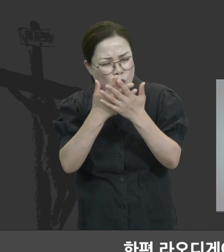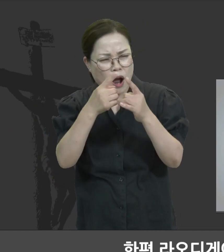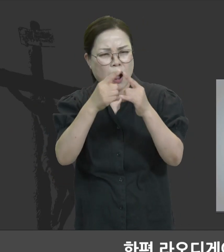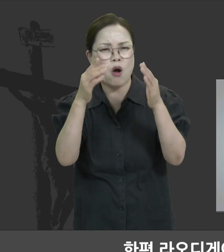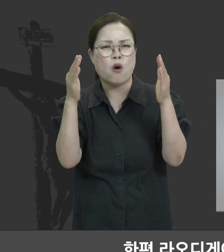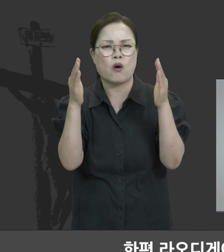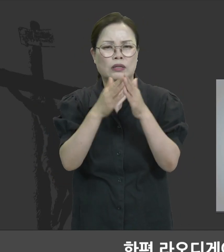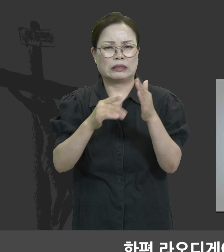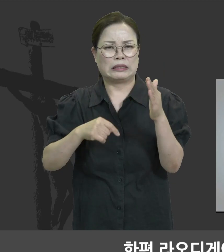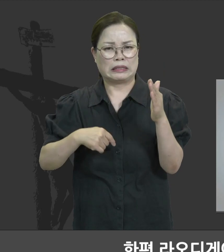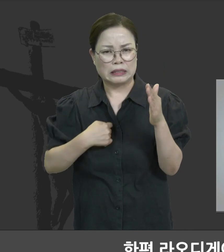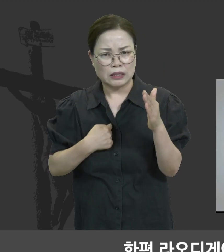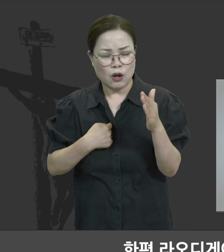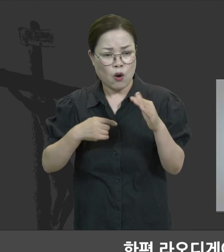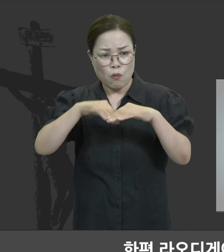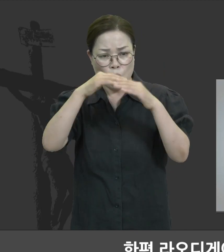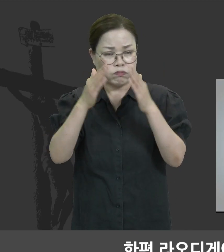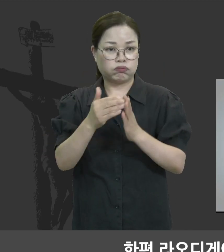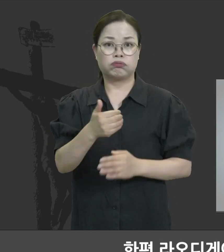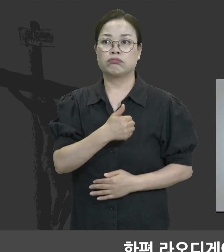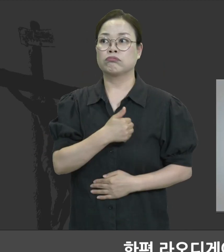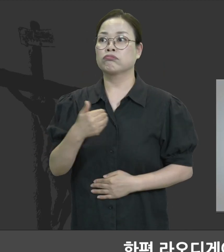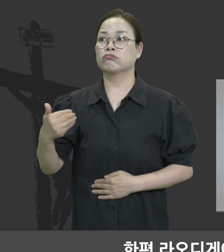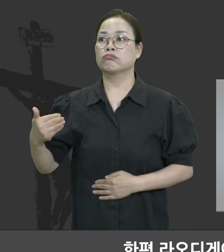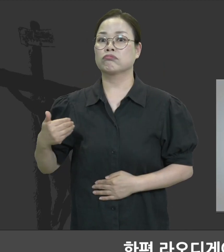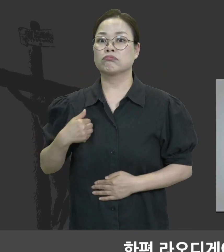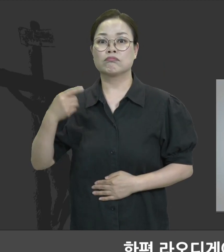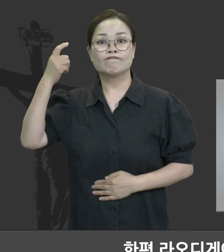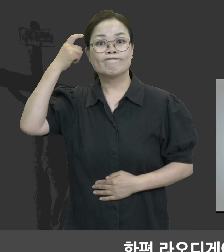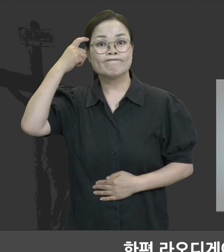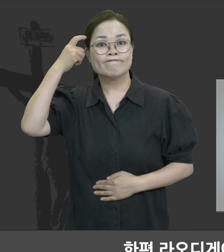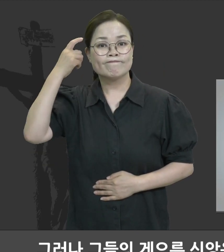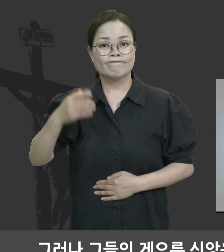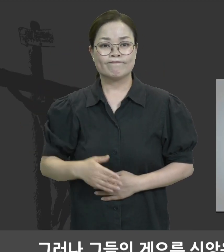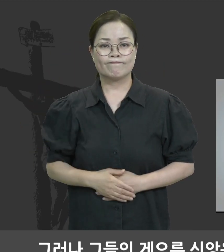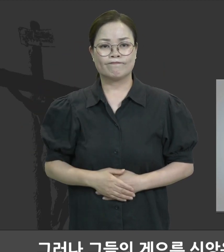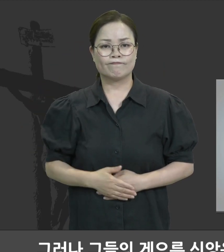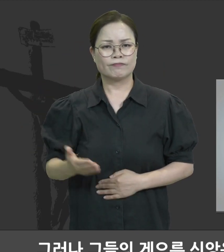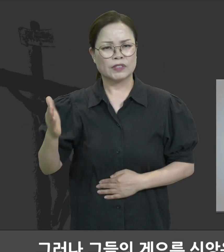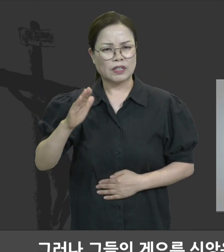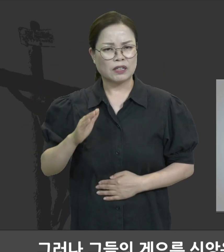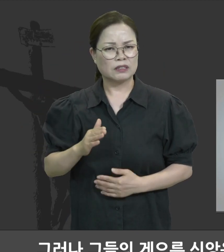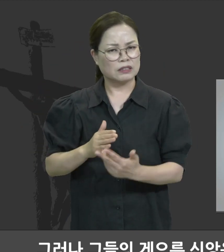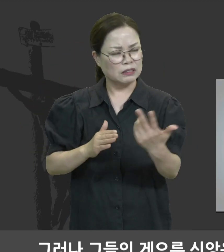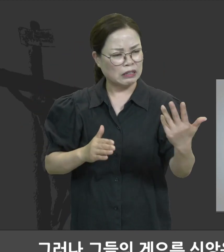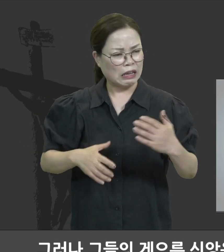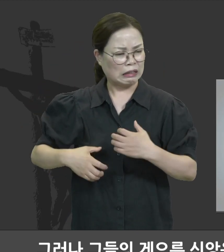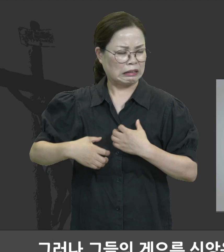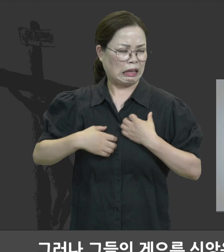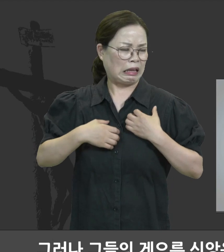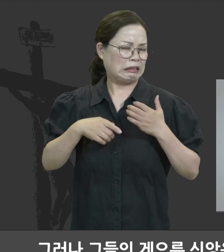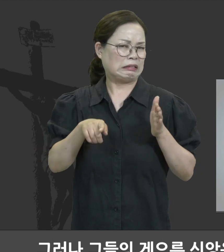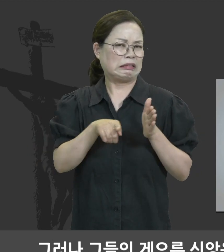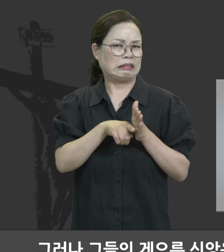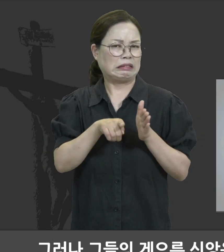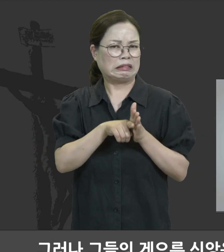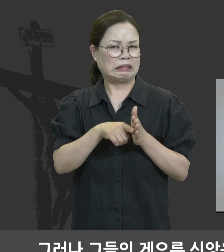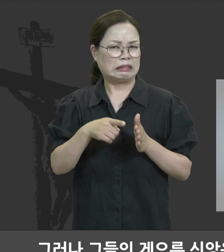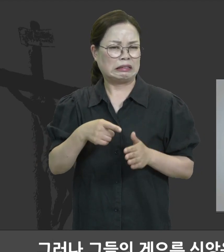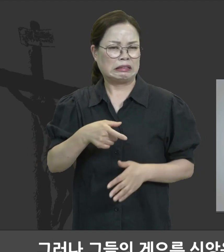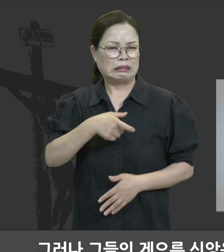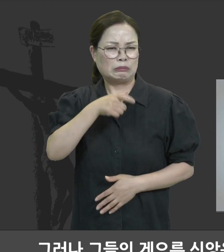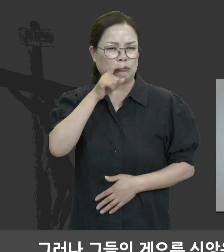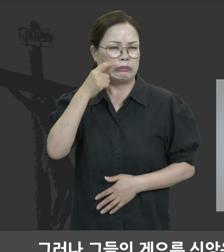교회는 자신들이 모든 면에서 충분하다고 생각했습니다. 그러나 그들의 게으른 신앙은 미지근한